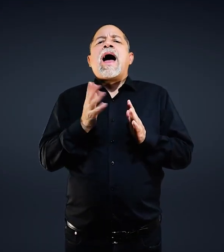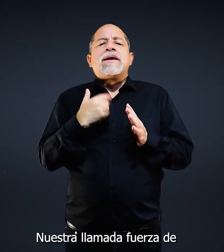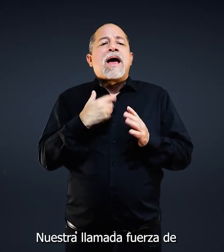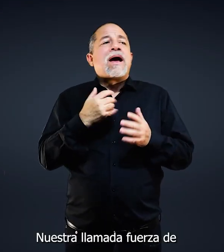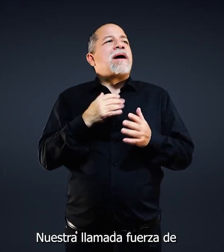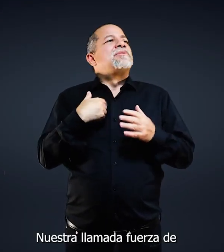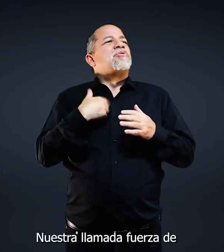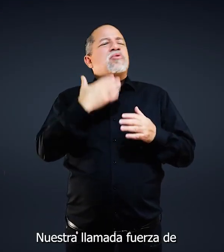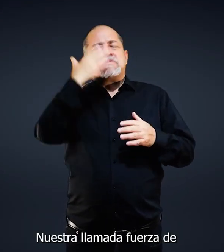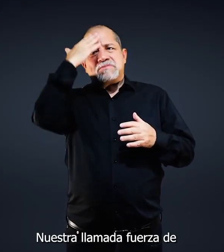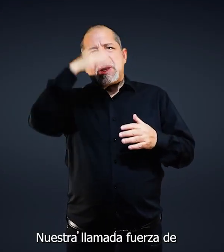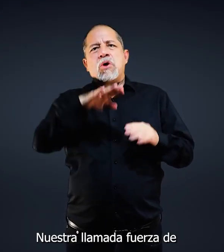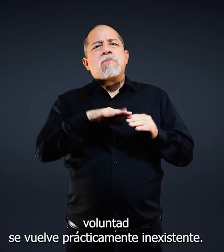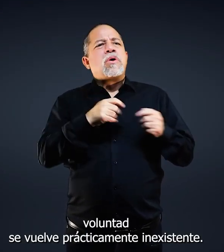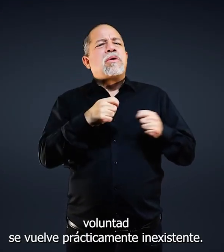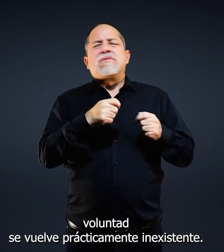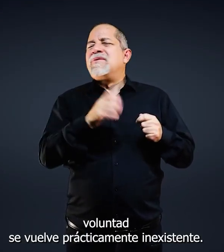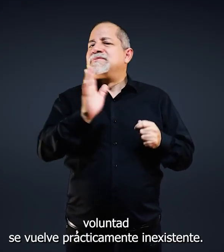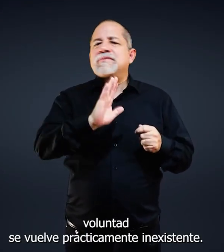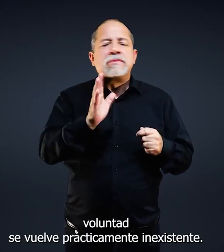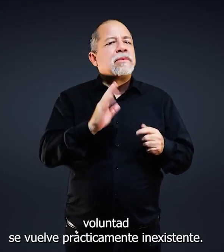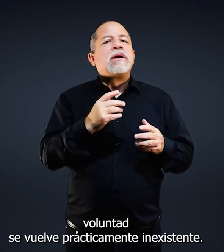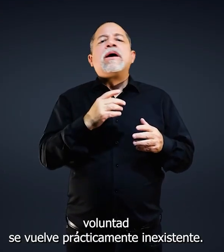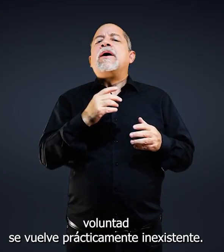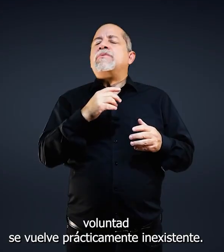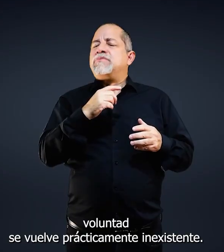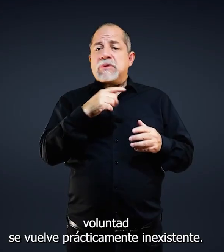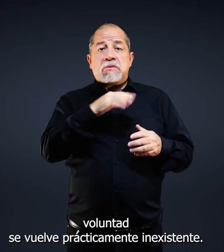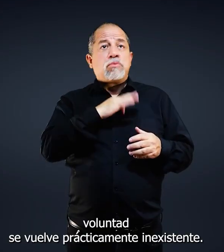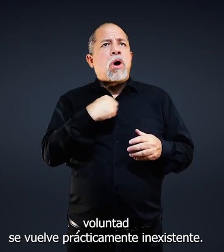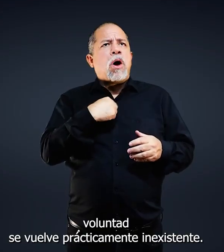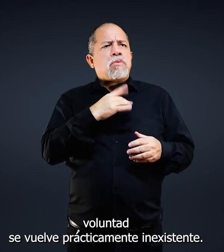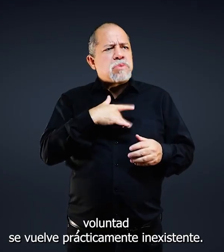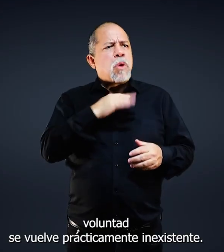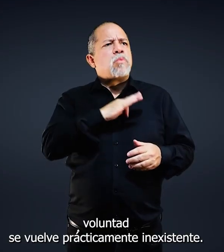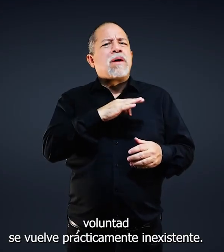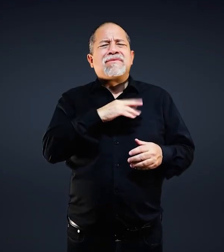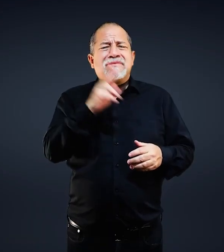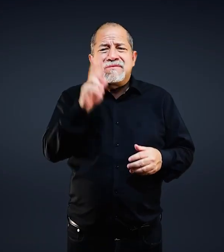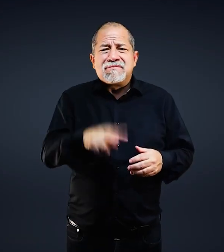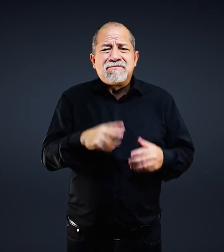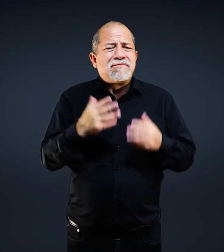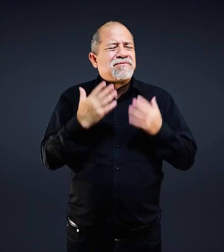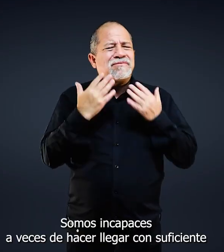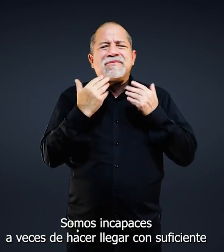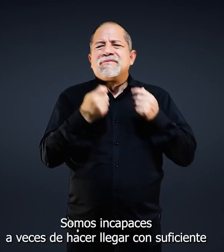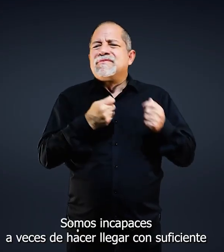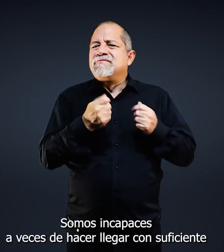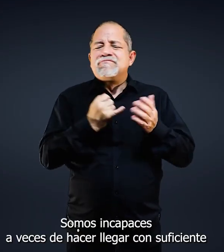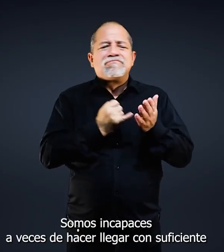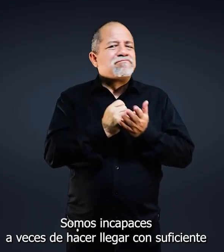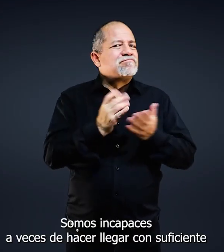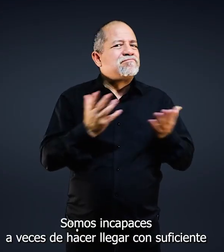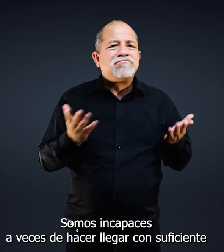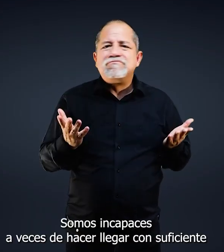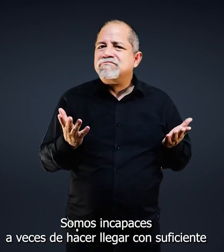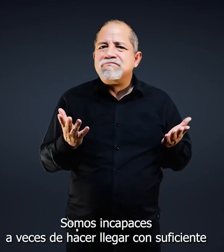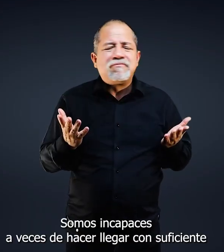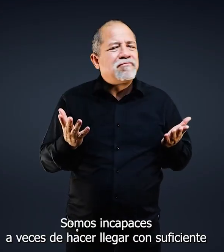Nuestra llamada fuerza de voluntad se vuelve prácticamente inexistente. Somos incapaces a veces de hacer